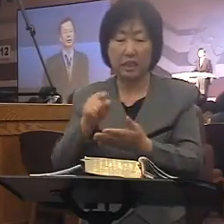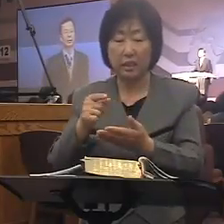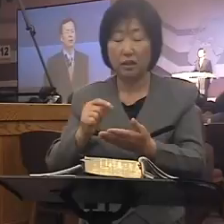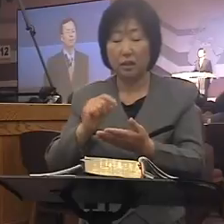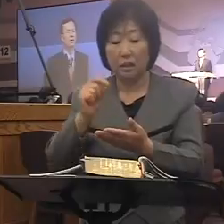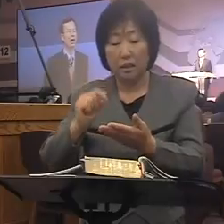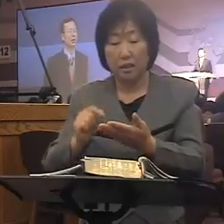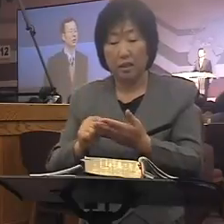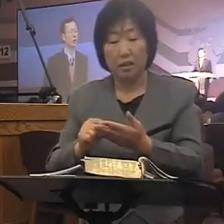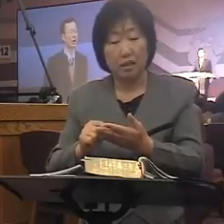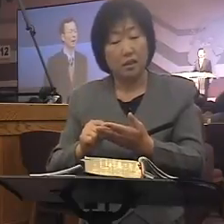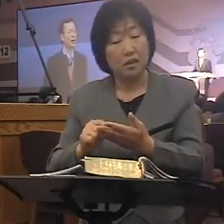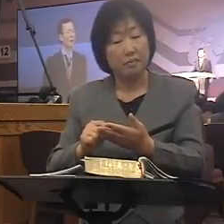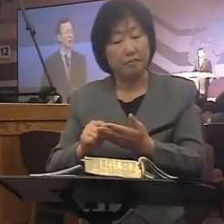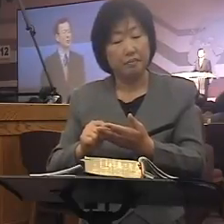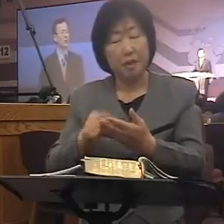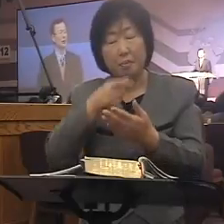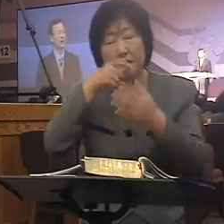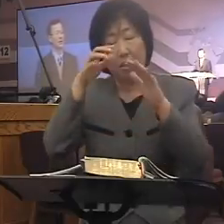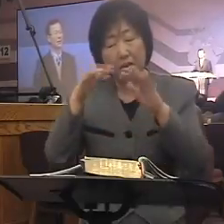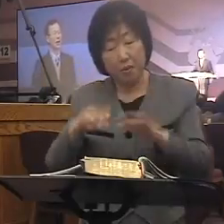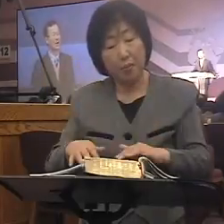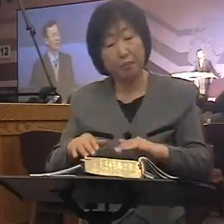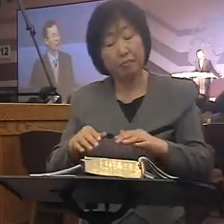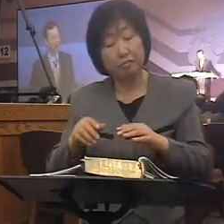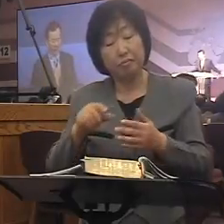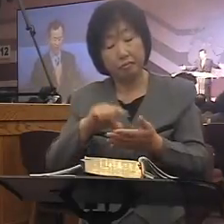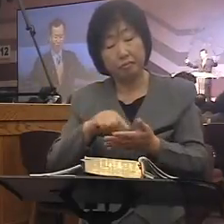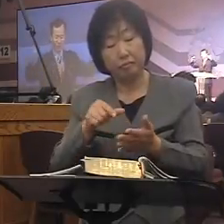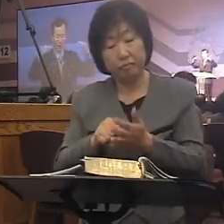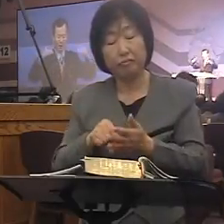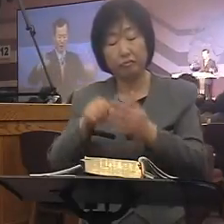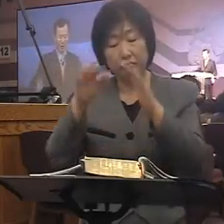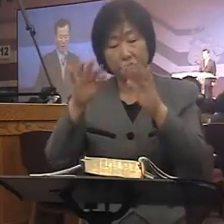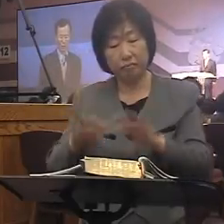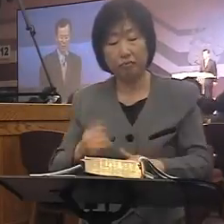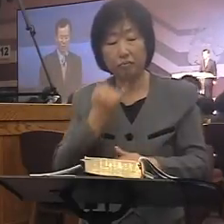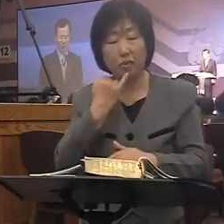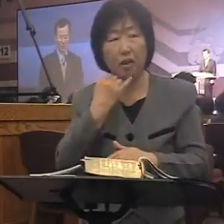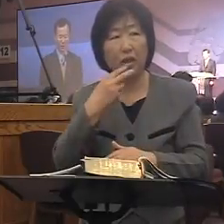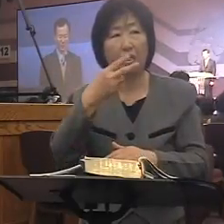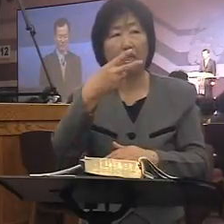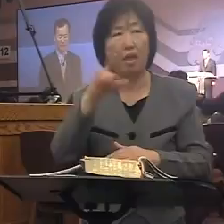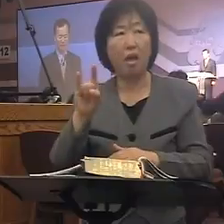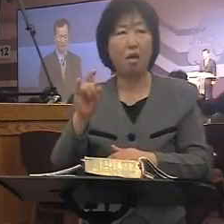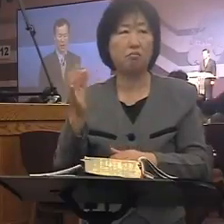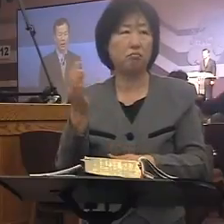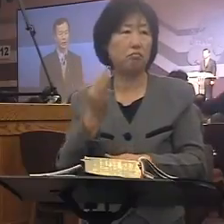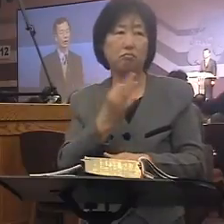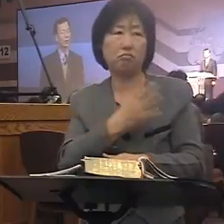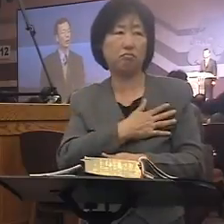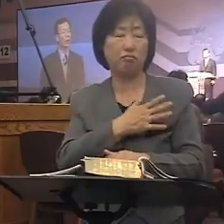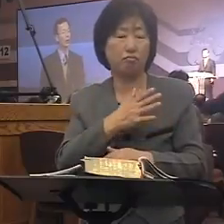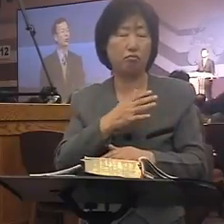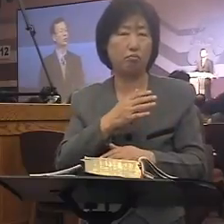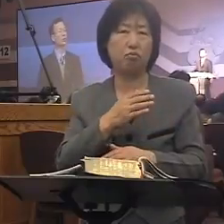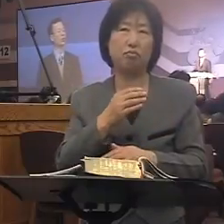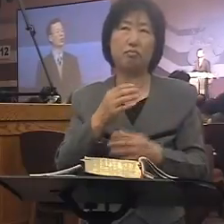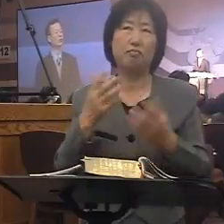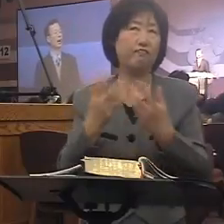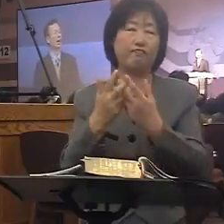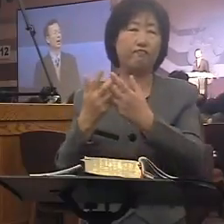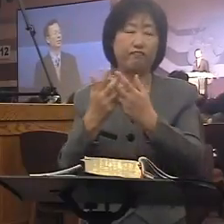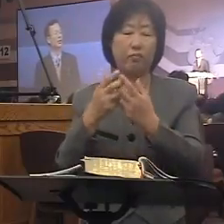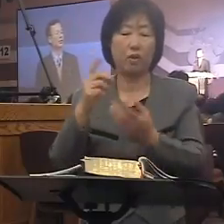해엔 특별히 비가 적절하게 많이 와서 그 해에는 정말 대풍이 이루어졌습니다. 근데 도리어